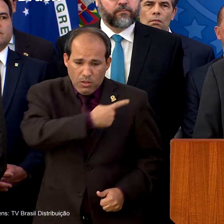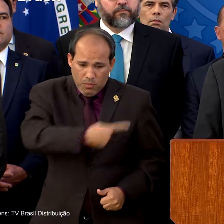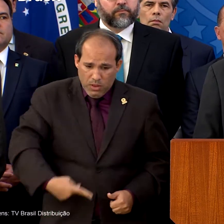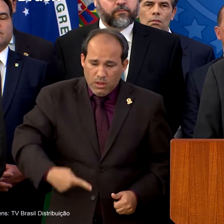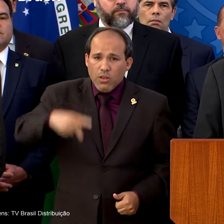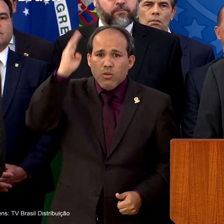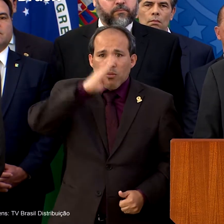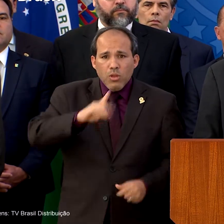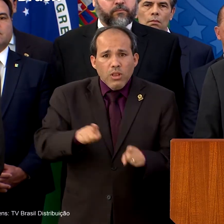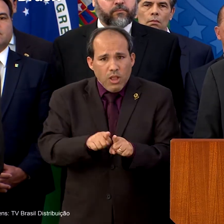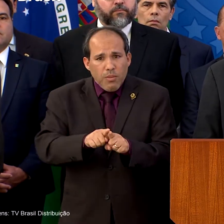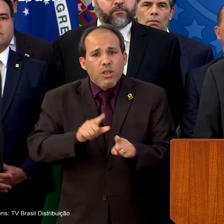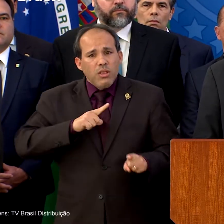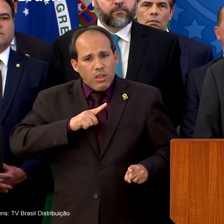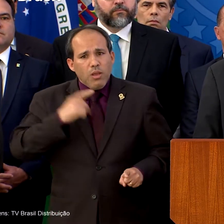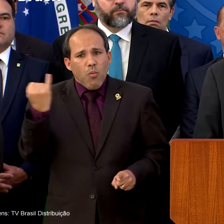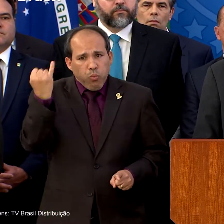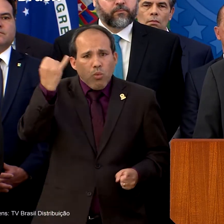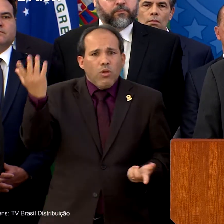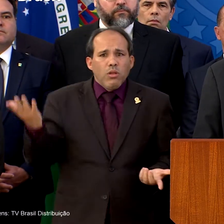e tem um significado